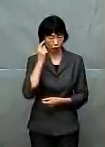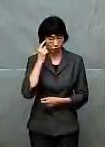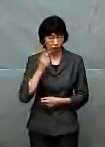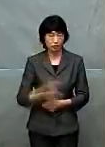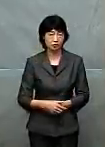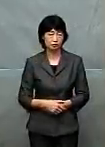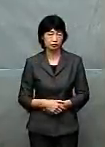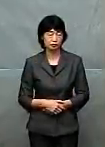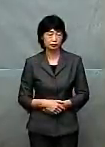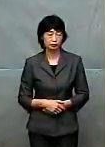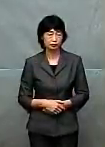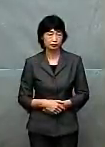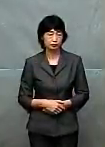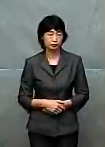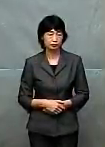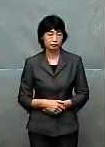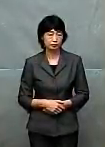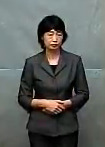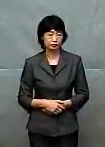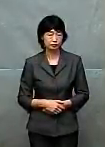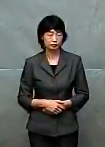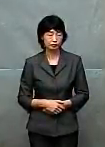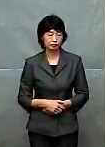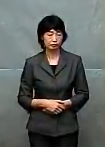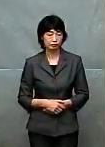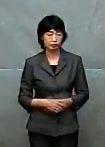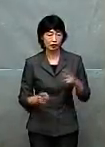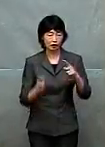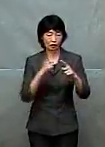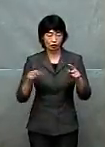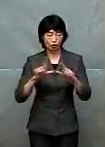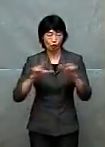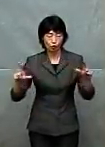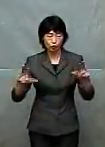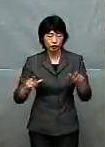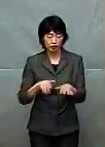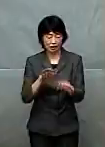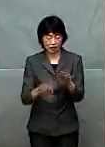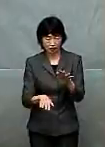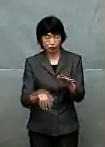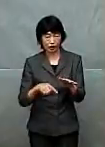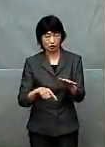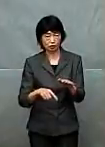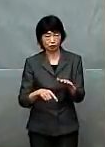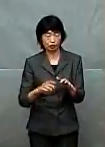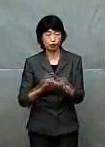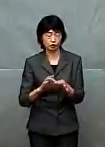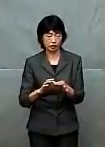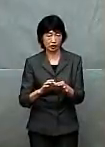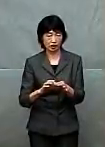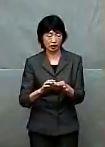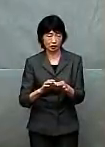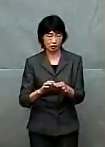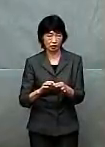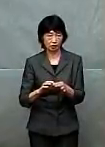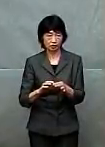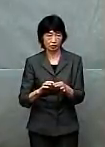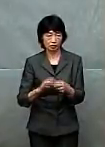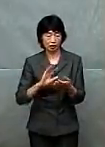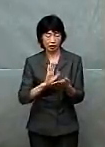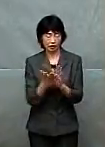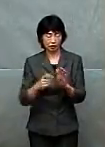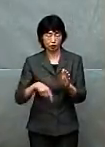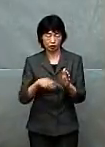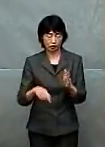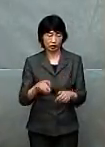ども、公表している活断層ですね、まあ、県への4つの工